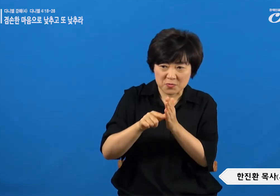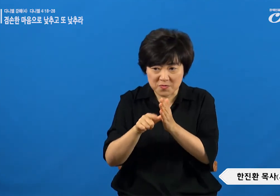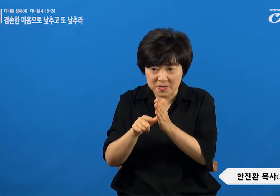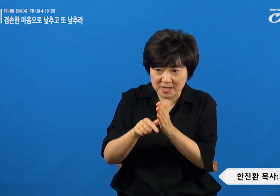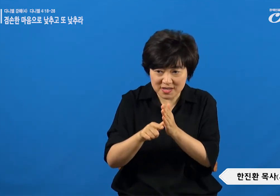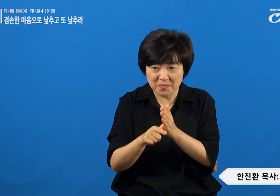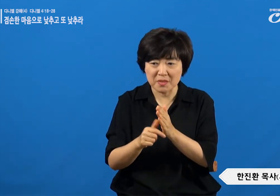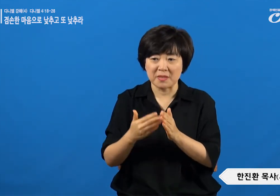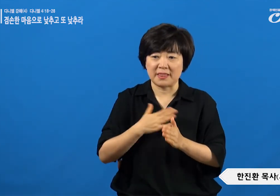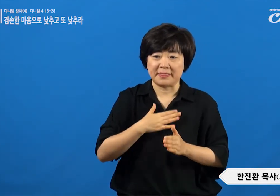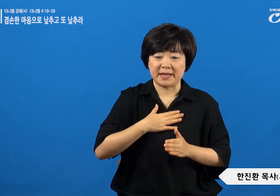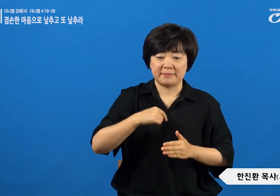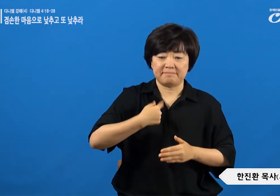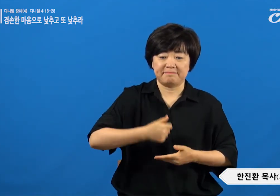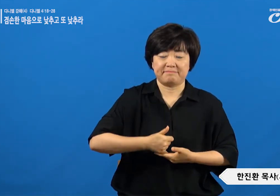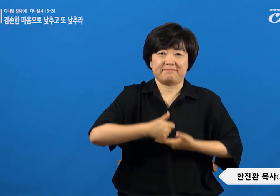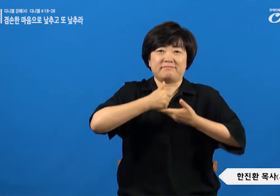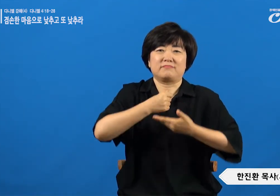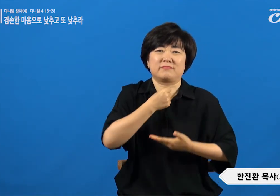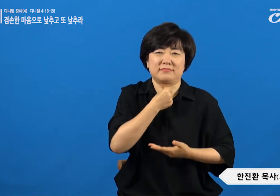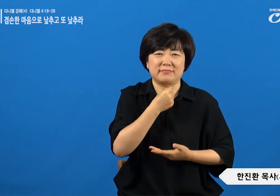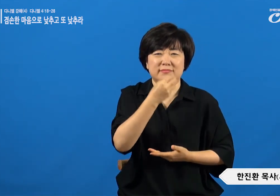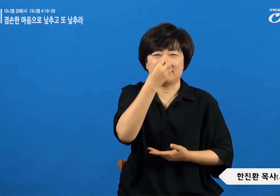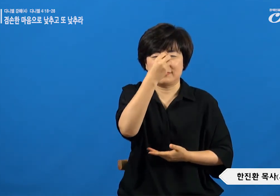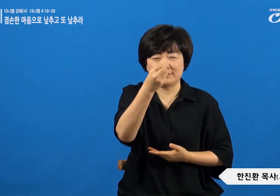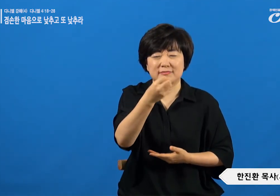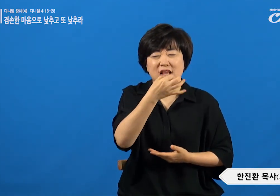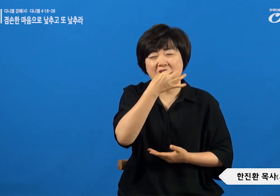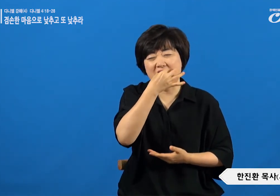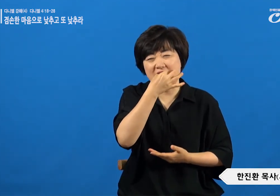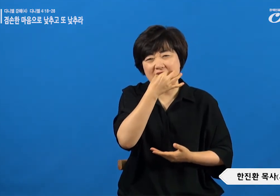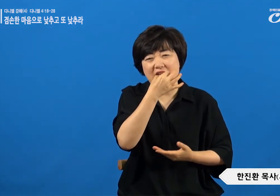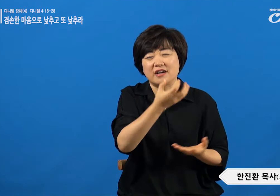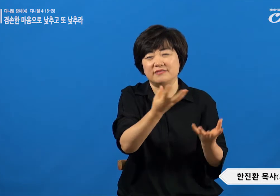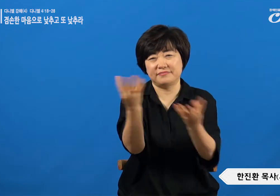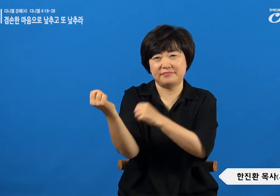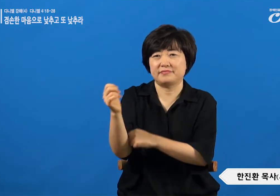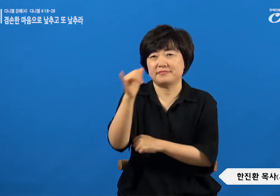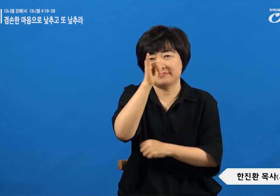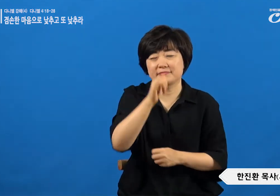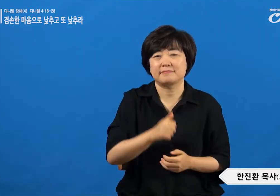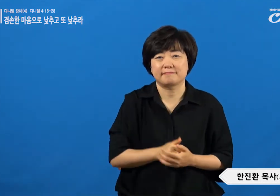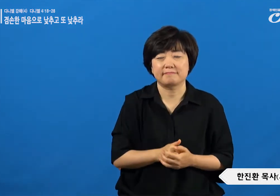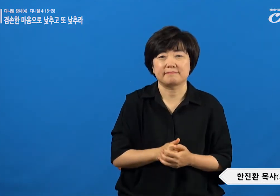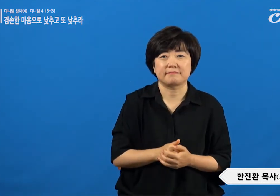기회만 되면 자기를 높이고 싶은 그런 욕망은 마찬가지입니다.